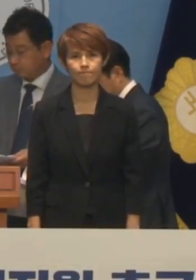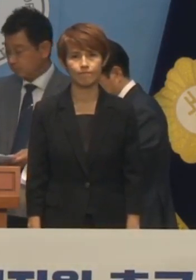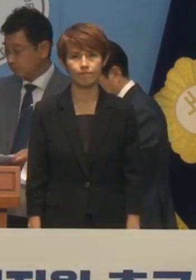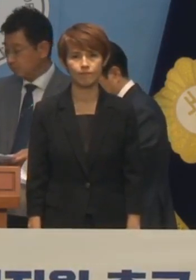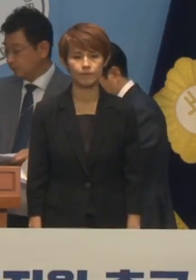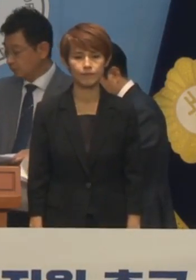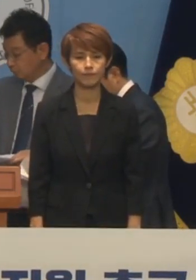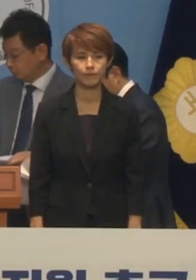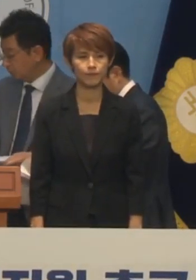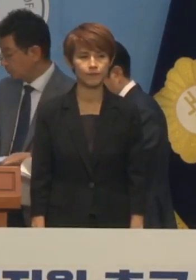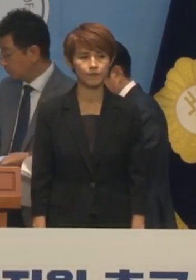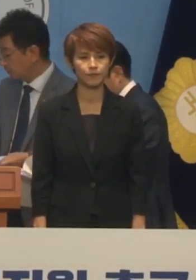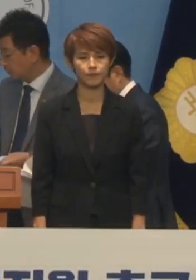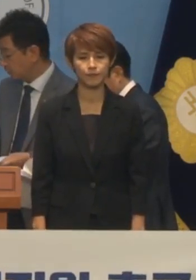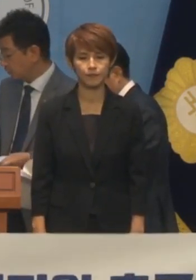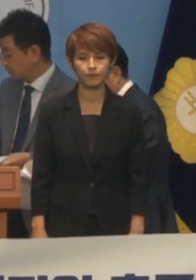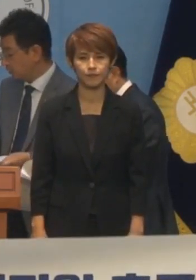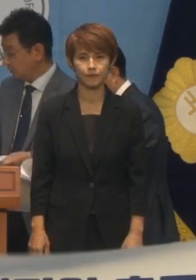박훈빈. 이용님.